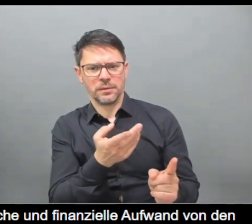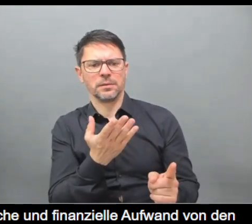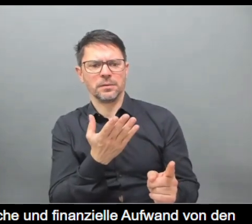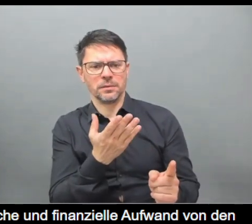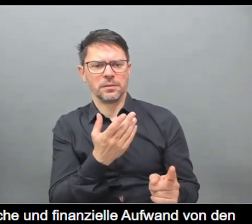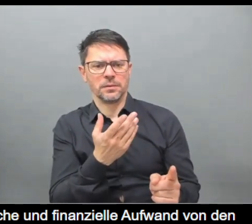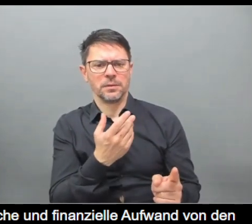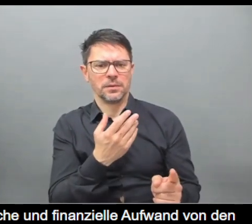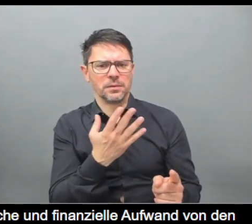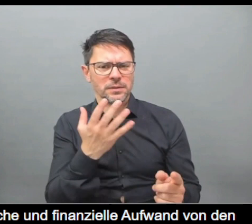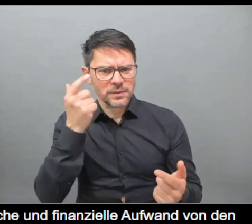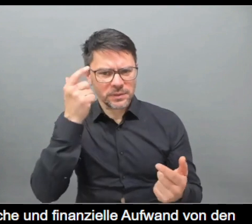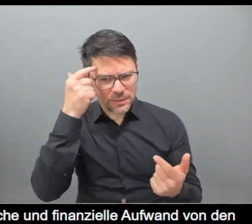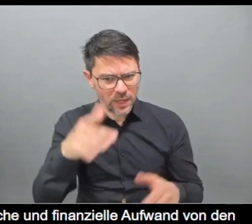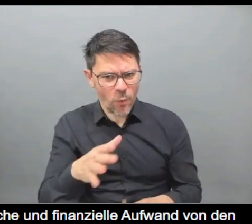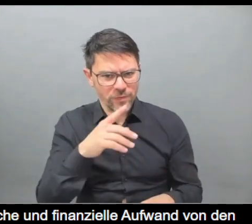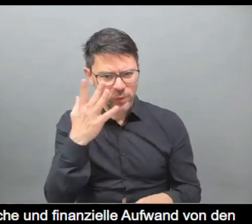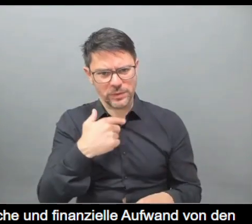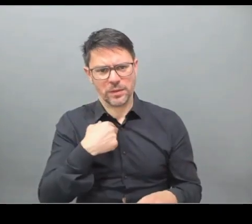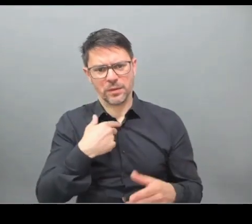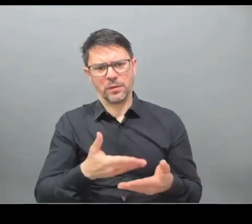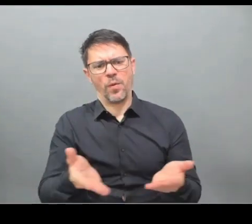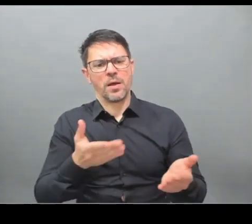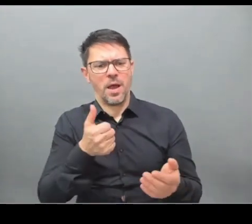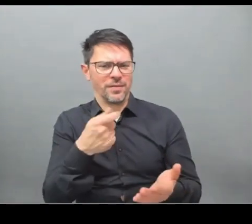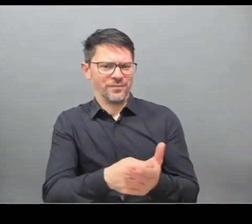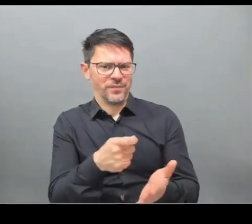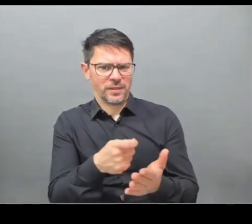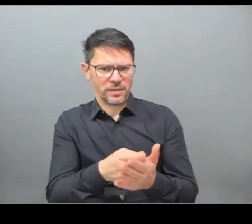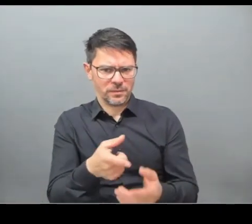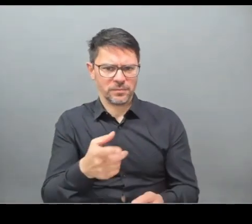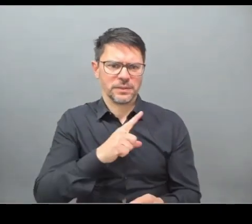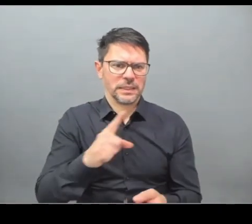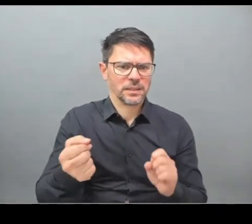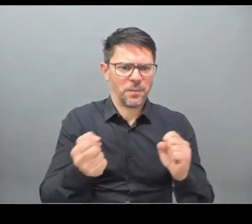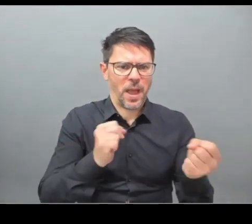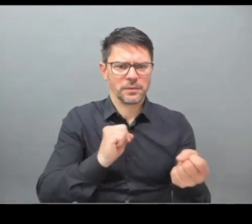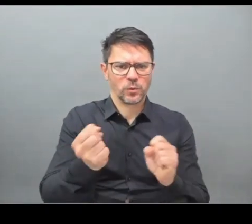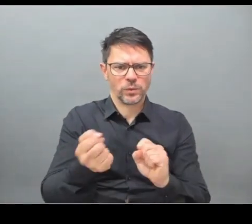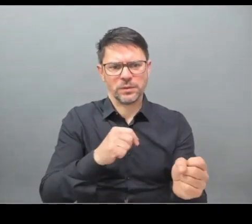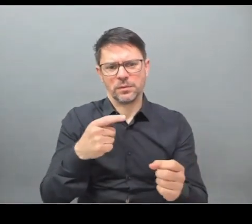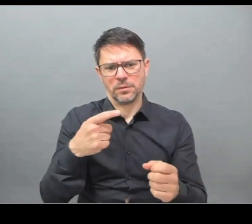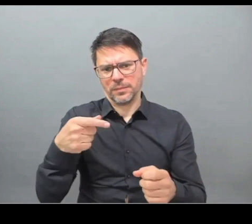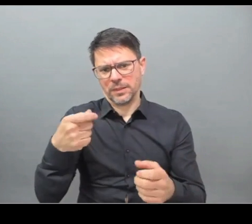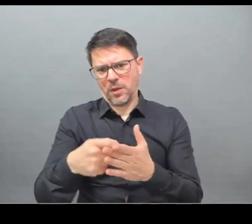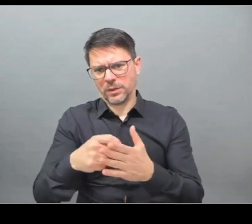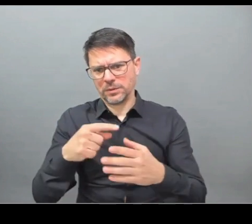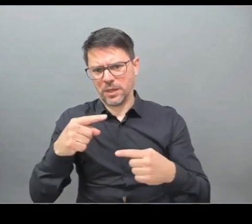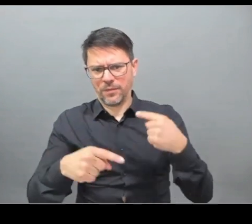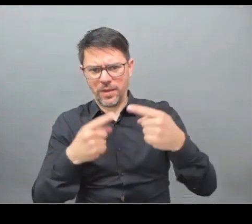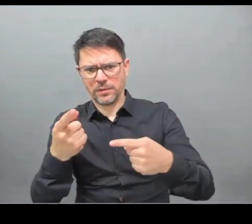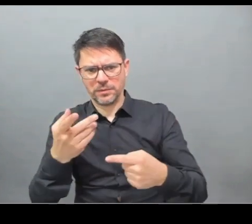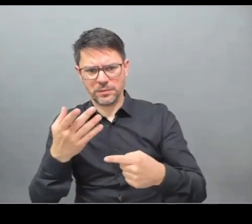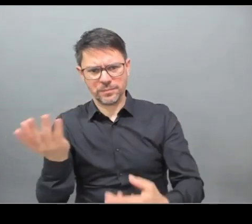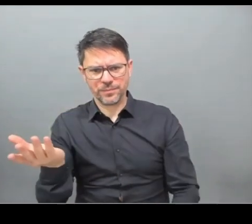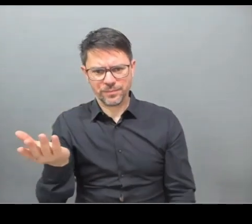dynamisch mitentwickelt mit den Kosten. Das ist mal ein Teil. Ein zweiter Teil ist, glaube, dass man all das, was man andenkt, jetzt